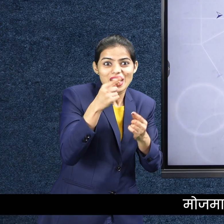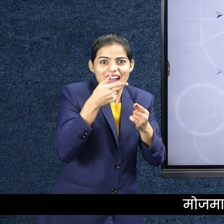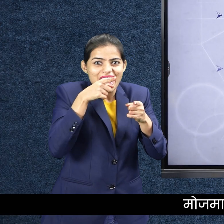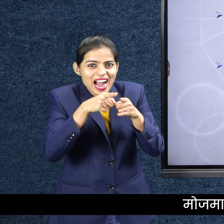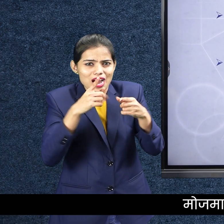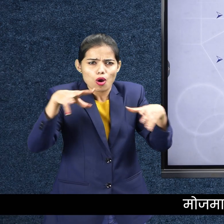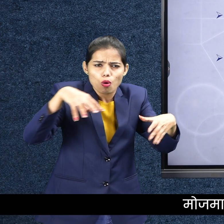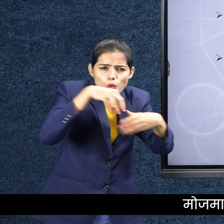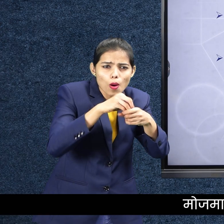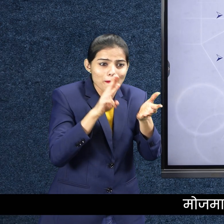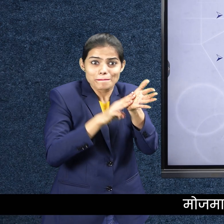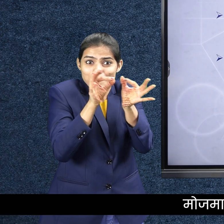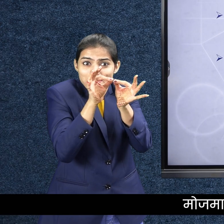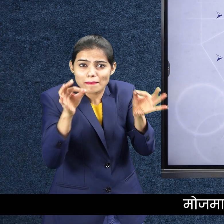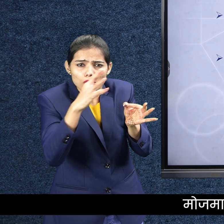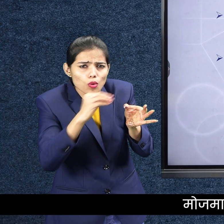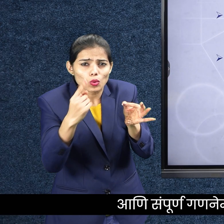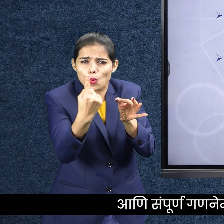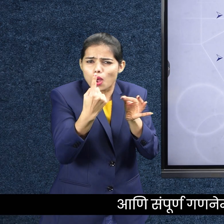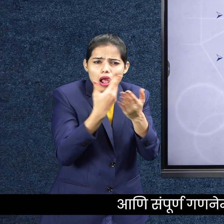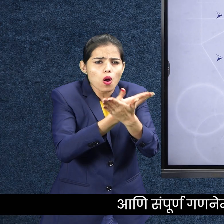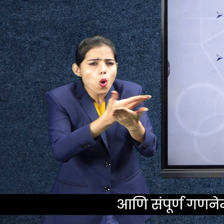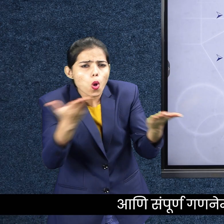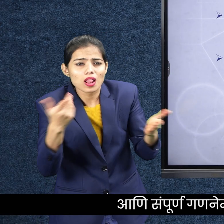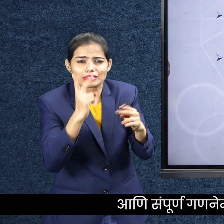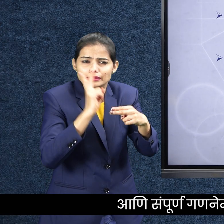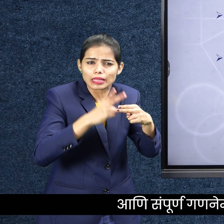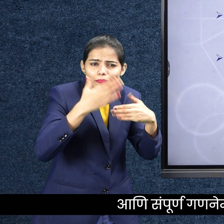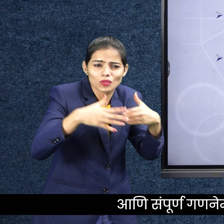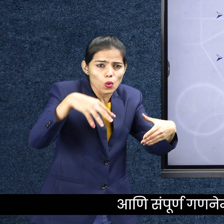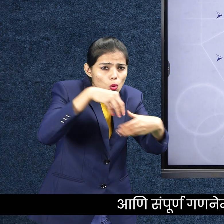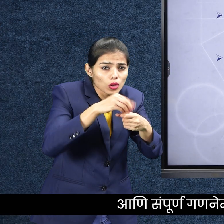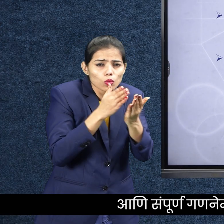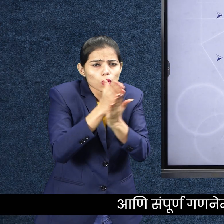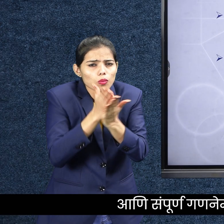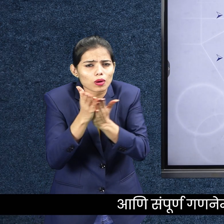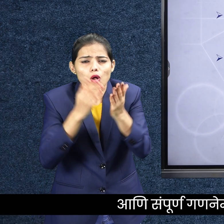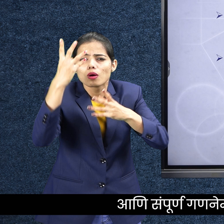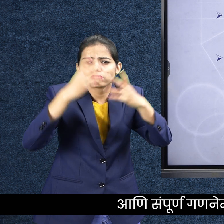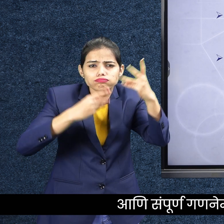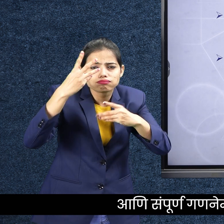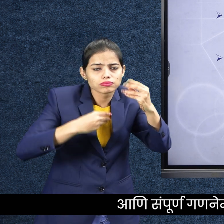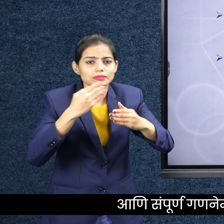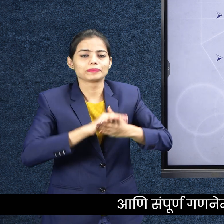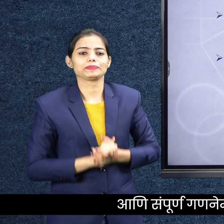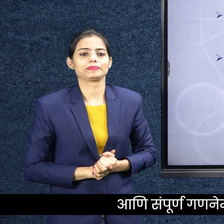मोजमापाच्या एककांकडे लक्ष द्या आणि संपूर्ण गणनेमध्ये ते सुसंगत असल्याची खात्री करा.